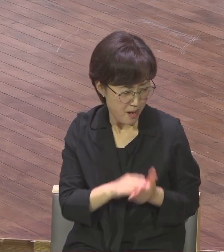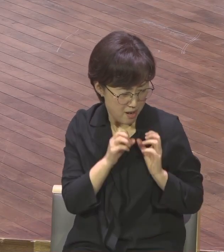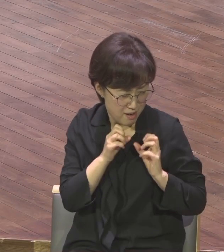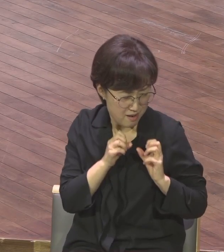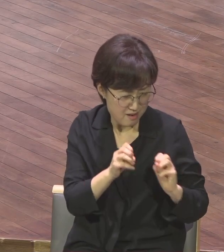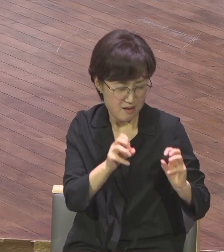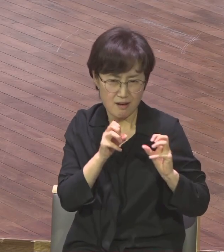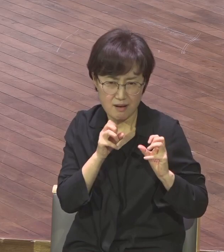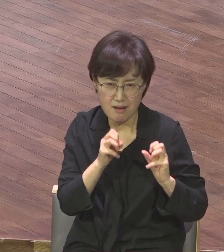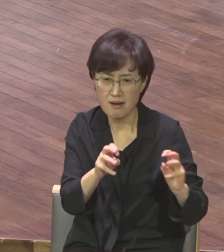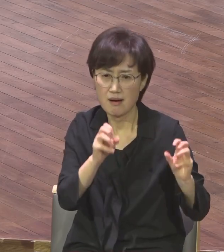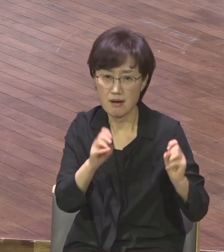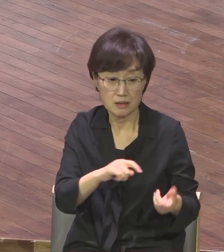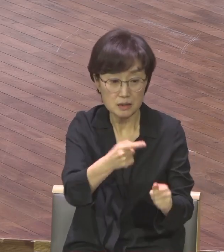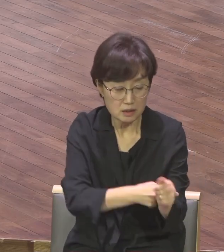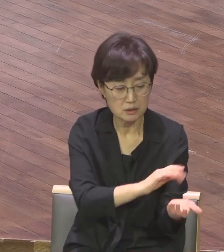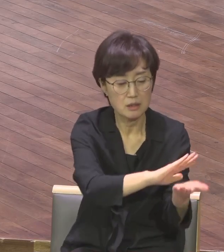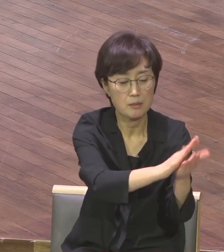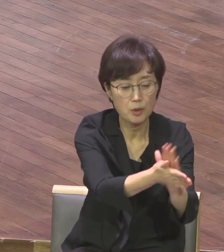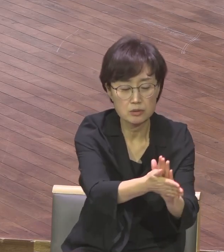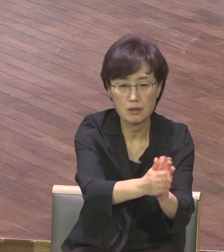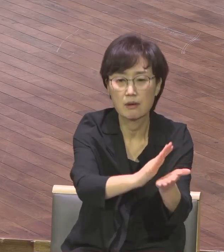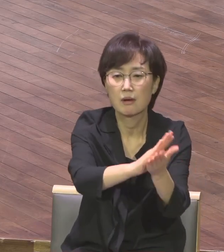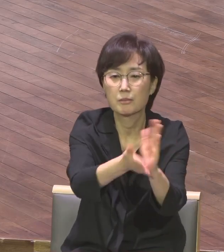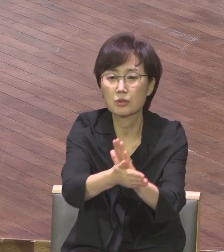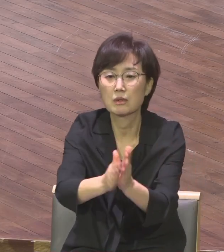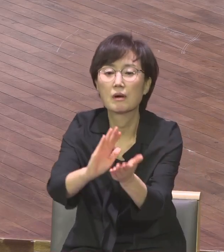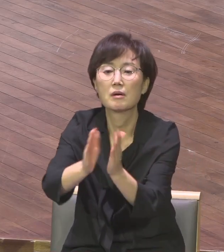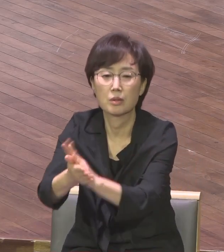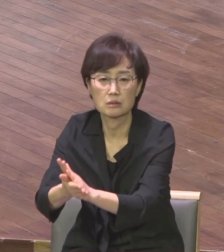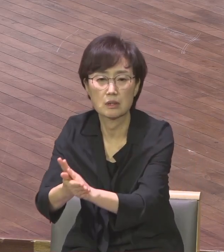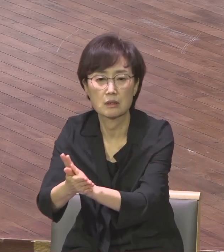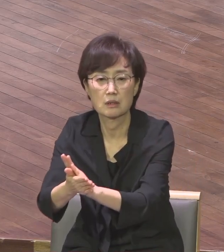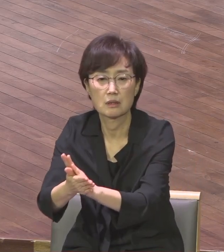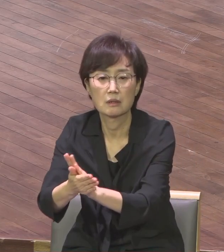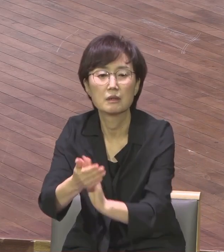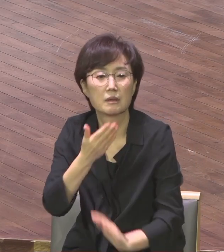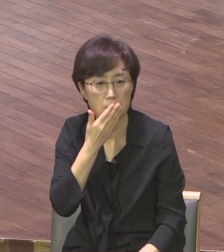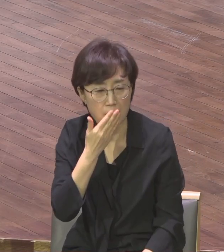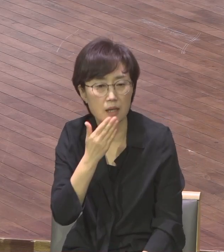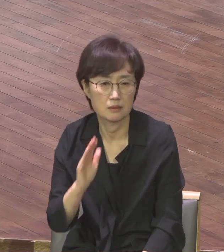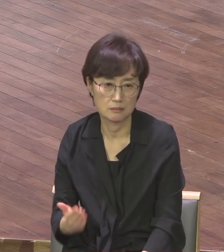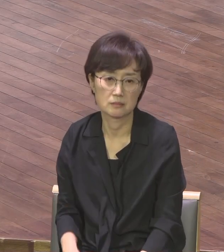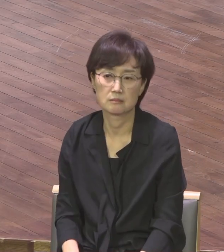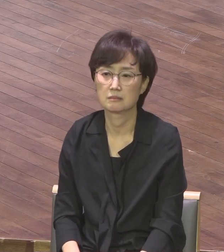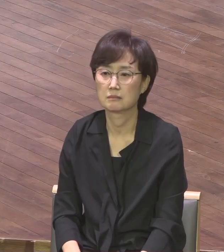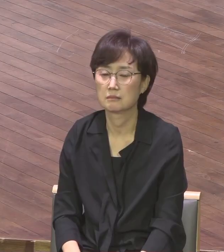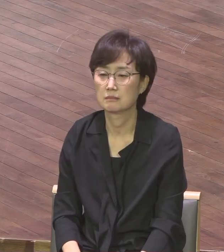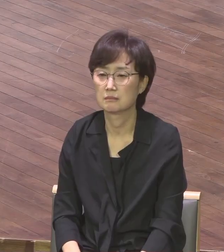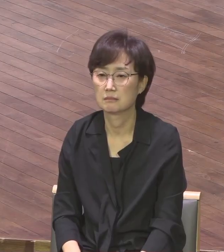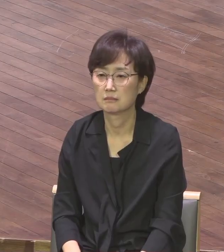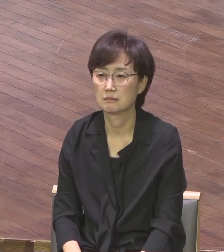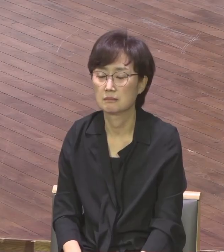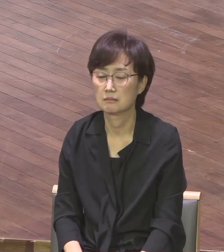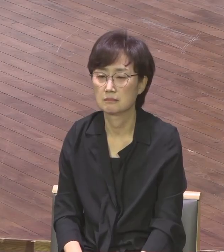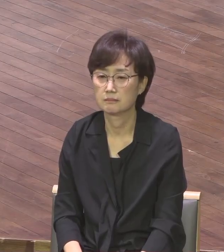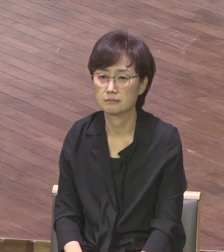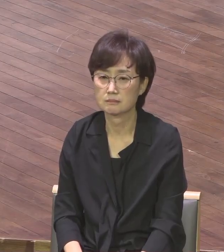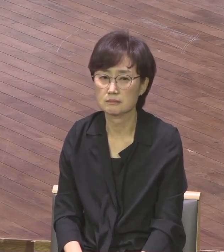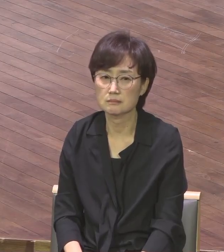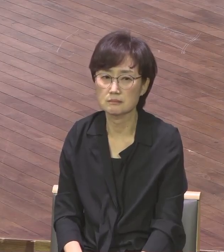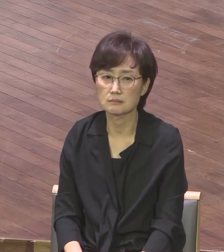현장에서 변화를 영적 변화를 시키는 변화의 지도자가 되는